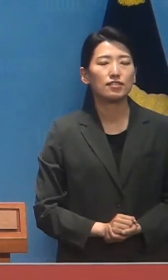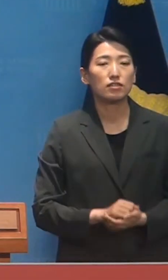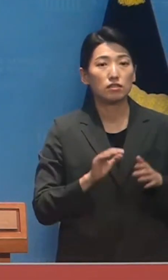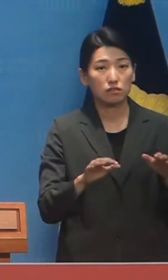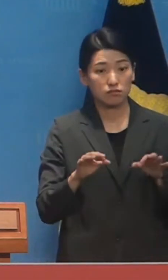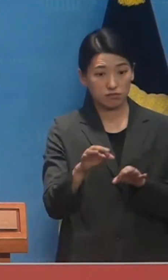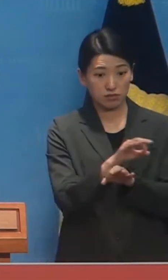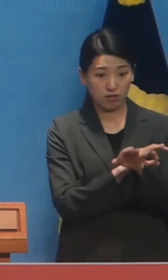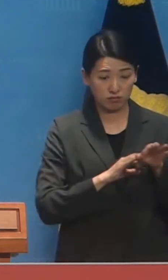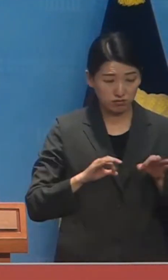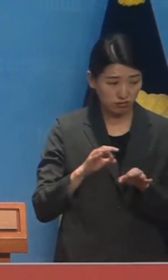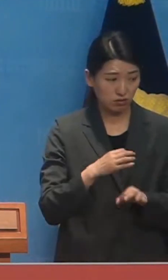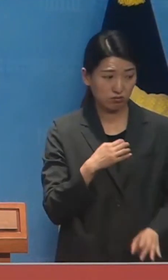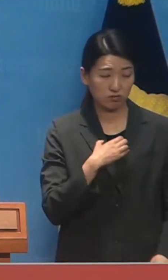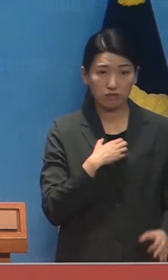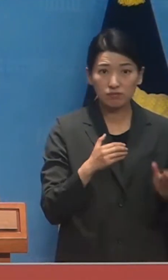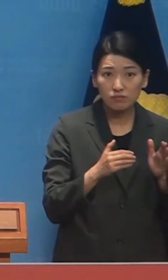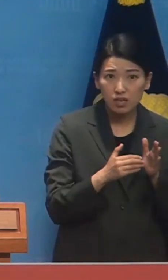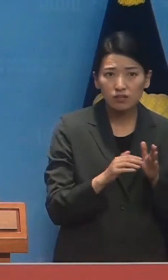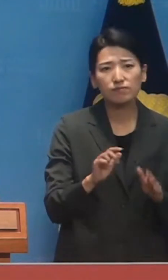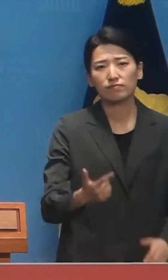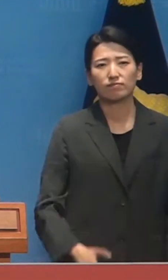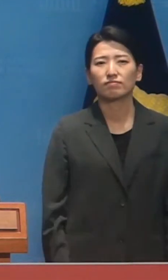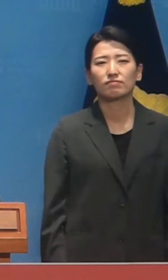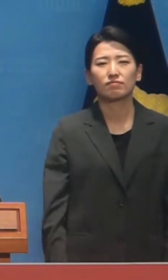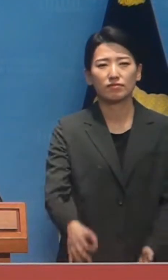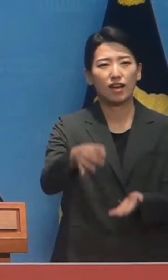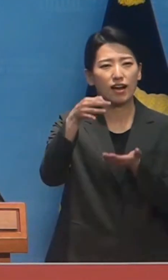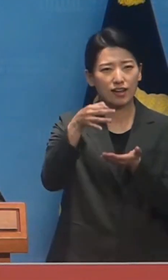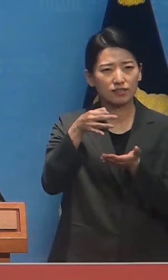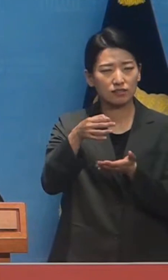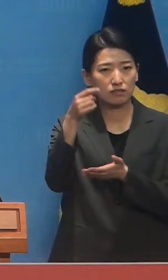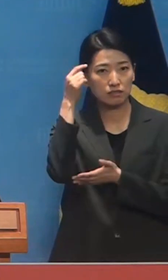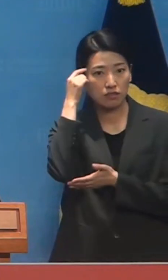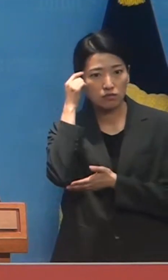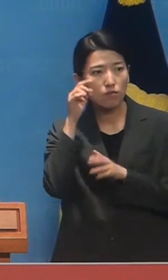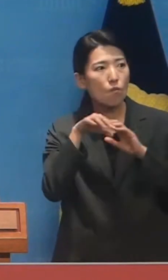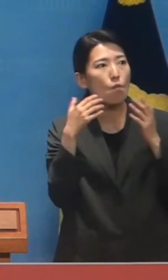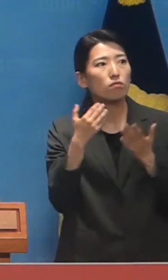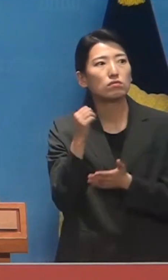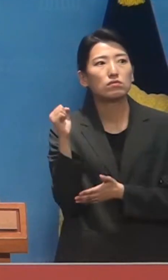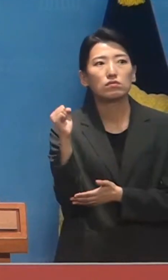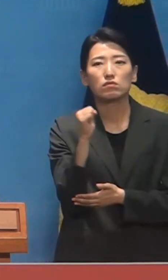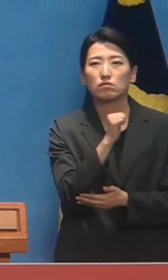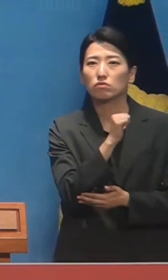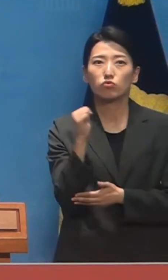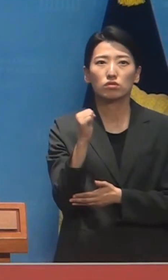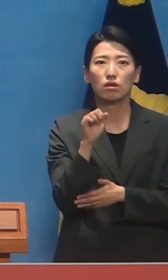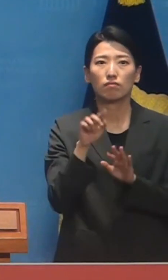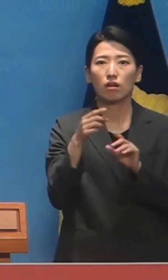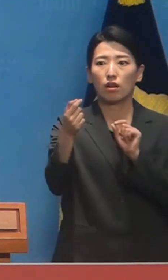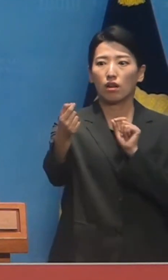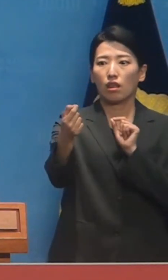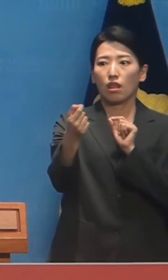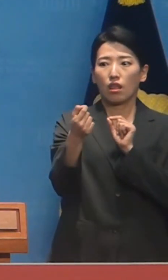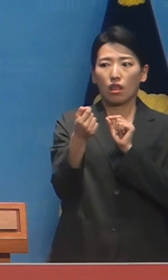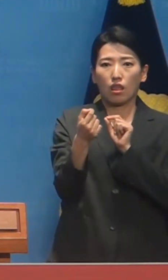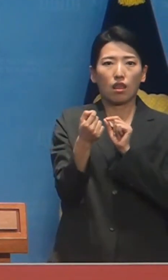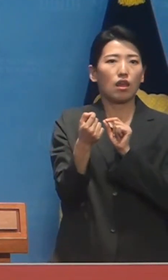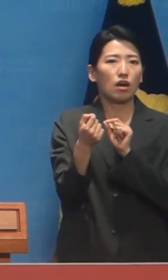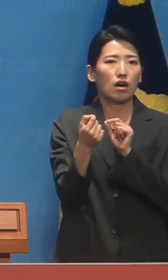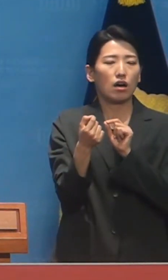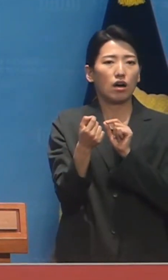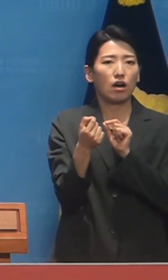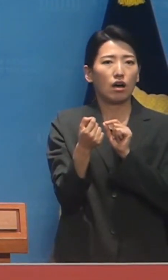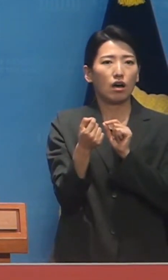위기가 아니라 가치와 정신의 기반이 흔들리는 위기에 처해져 있습니다.